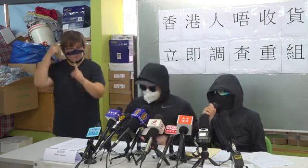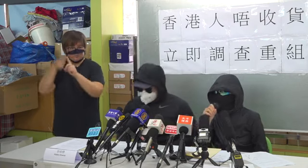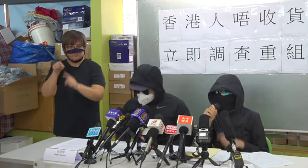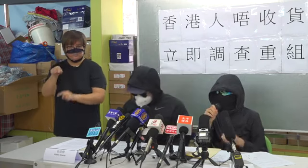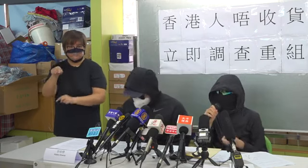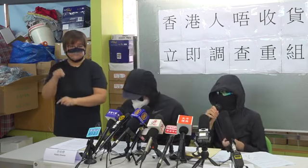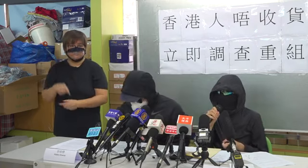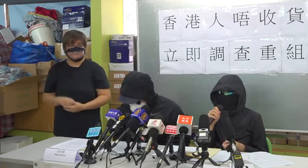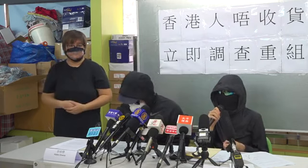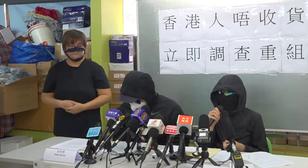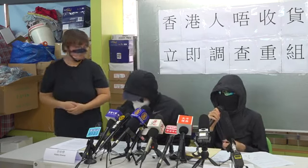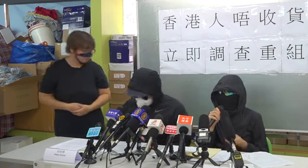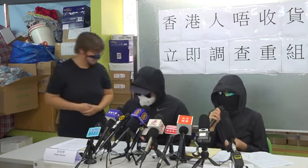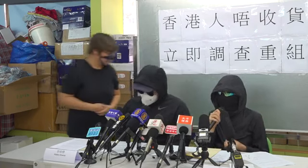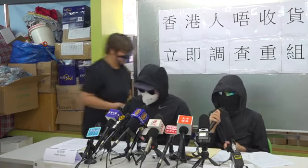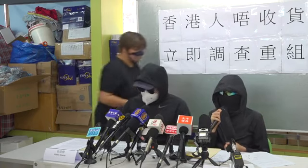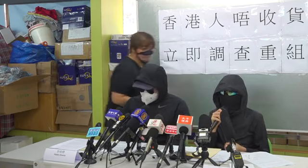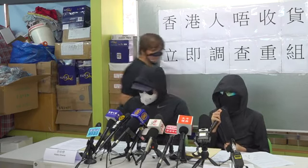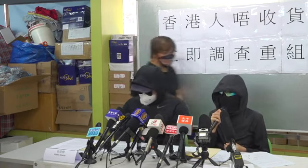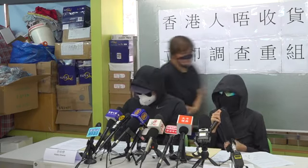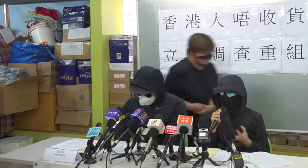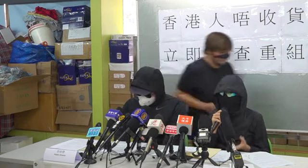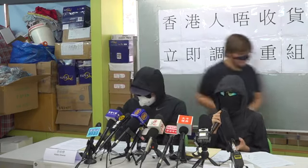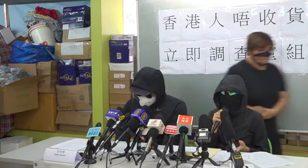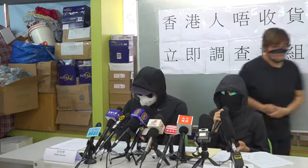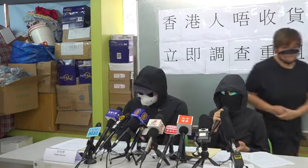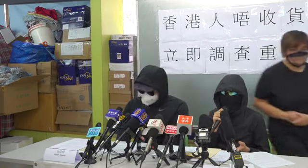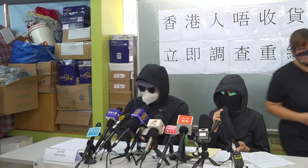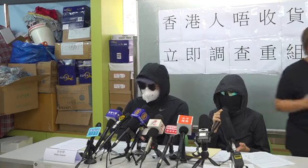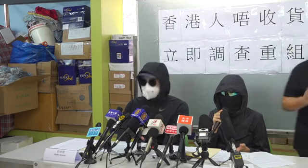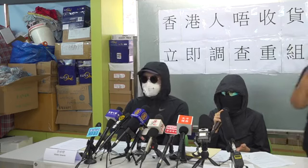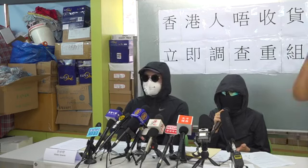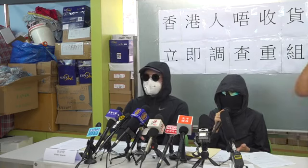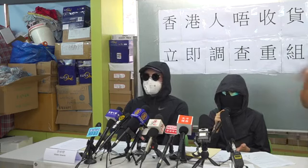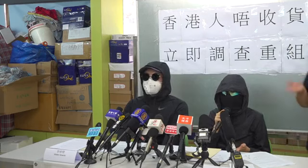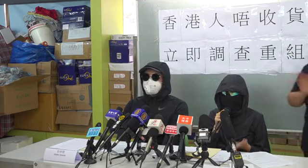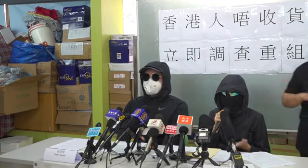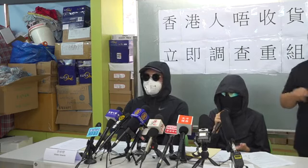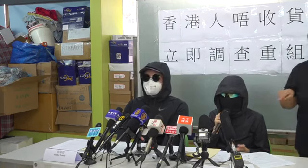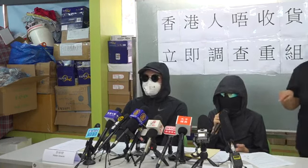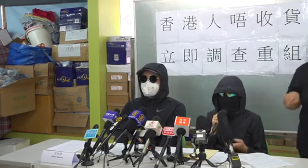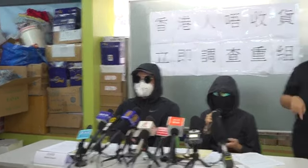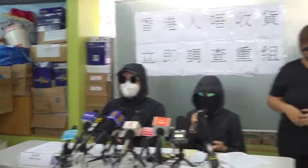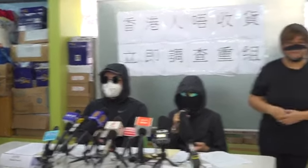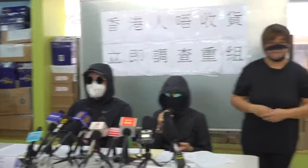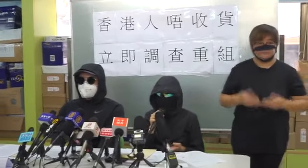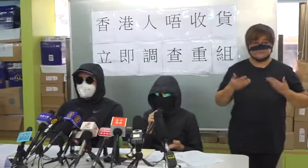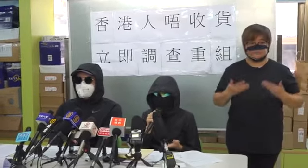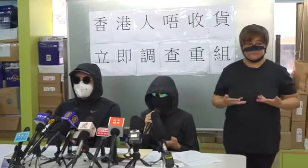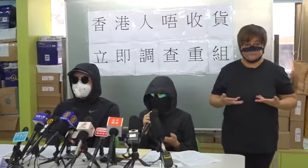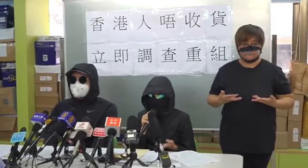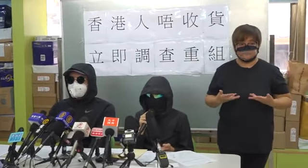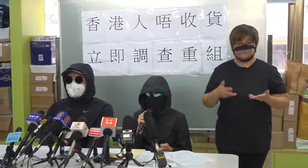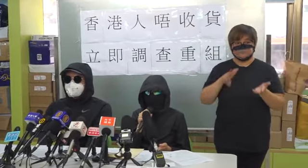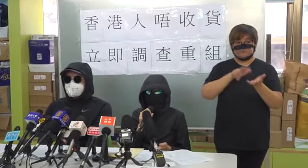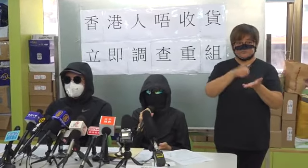或者在這裡補充一句，問到其實用什麼方法，我們簡單就是說，你無論是獨立檢討委員會又好，還是你監